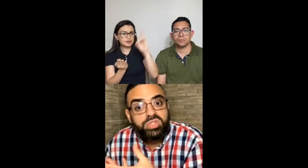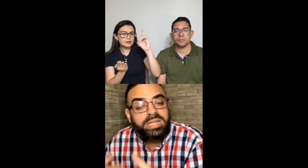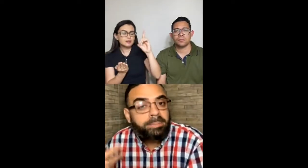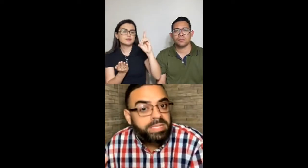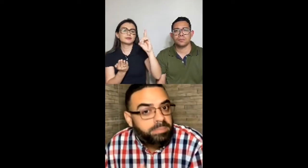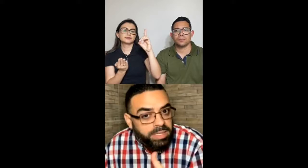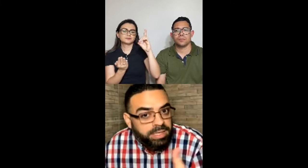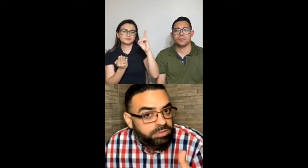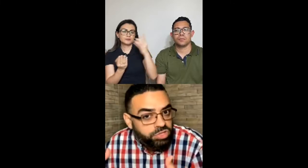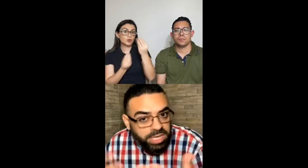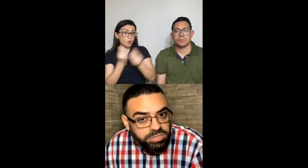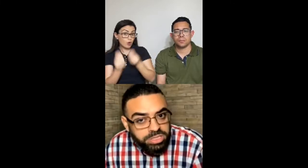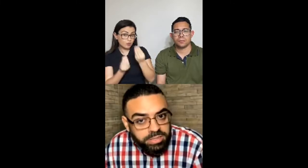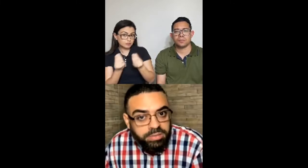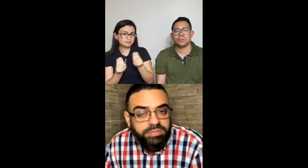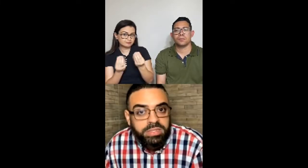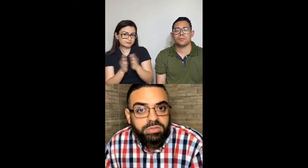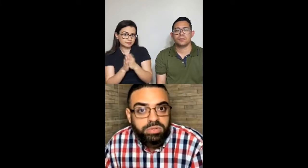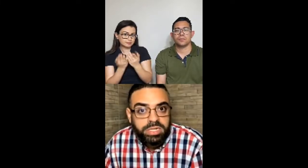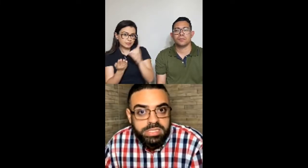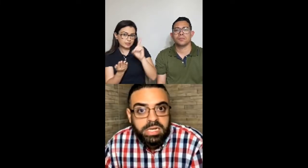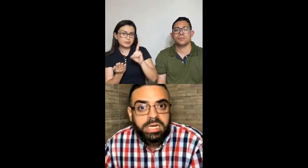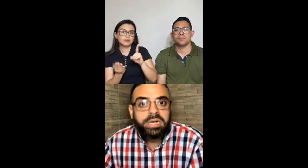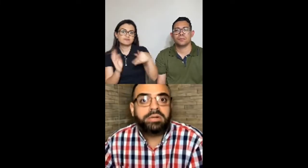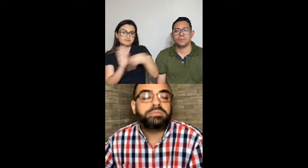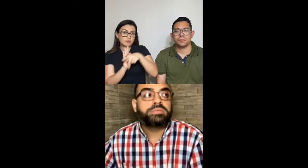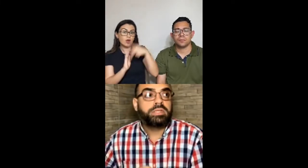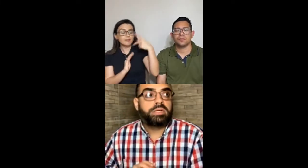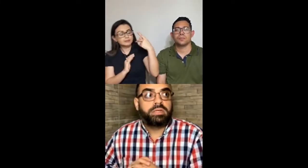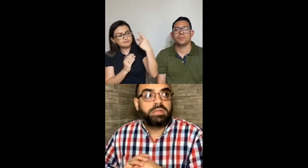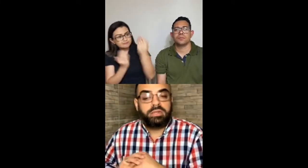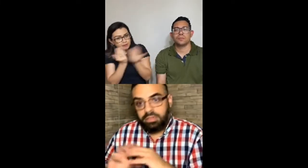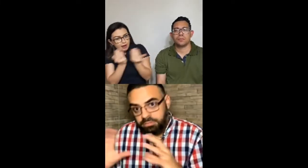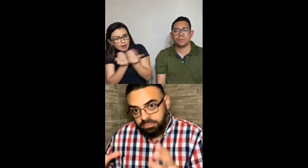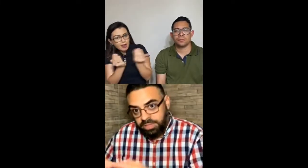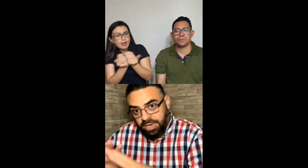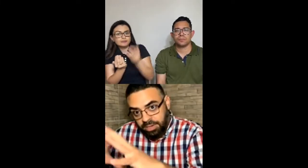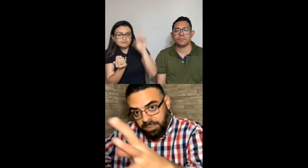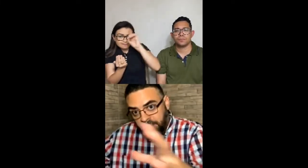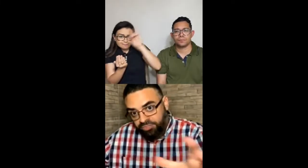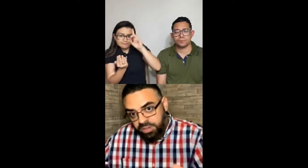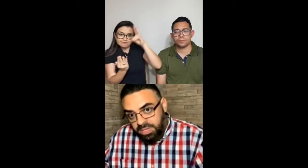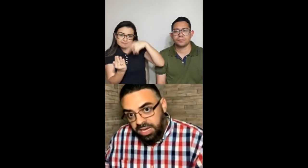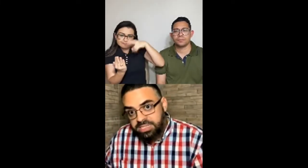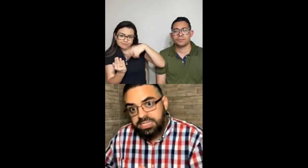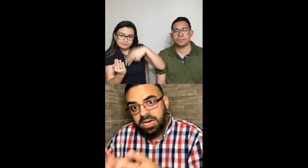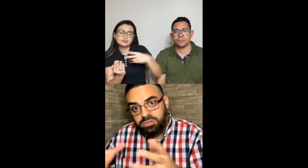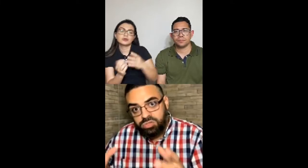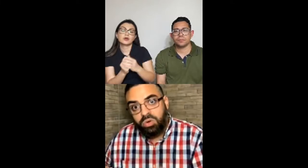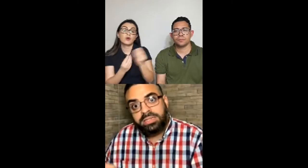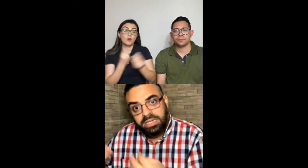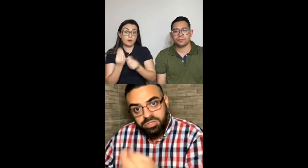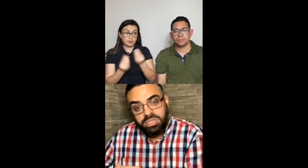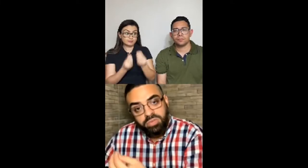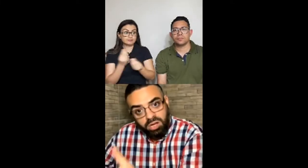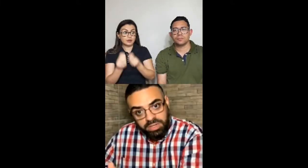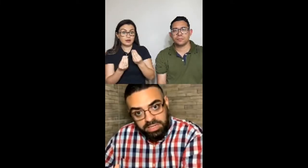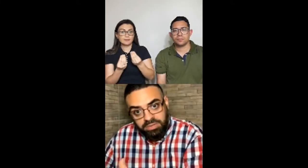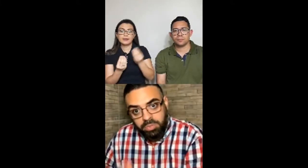apresentação do texto, de como é que era, tipo assim, o uso da Bíblia no dia a dia da vida do